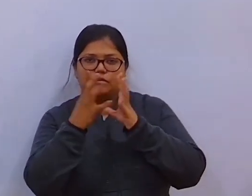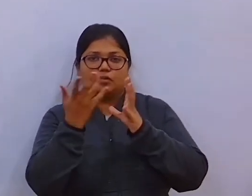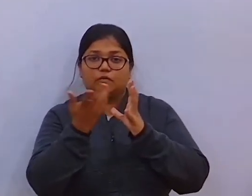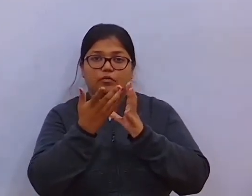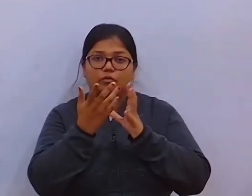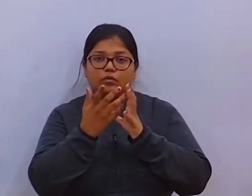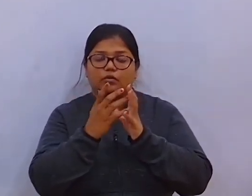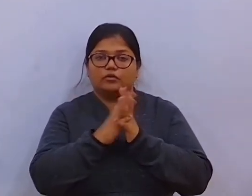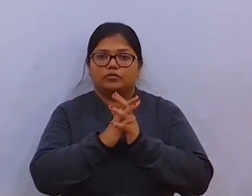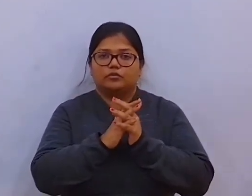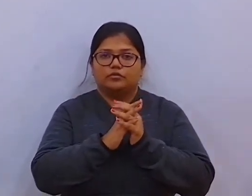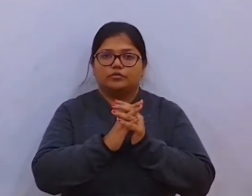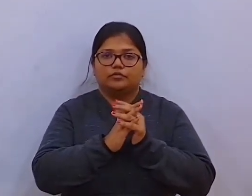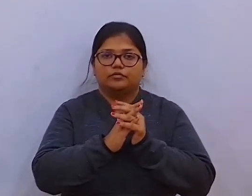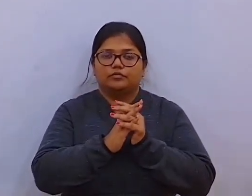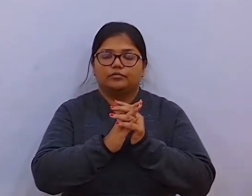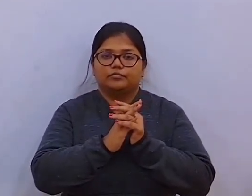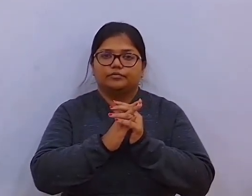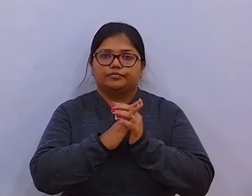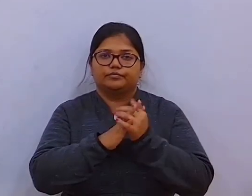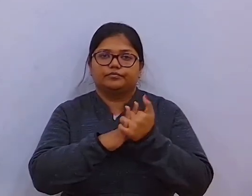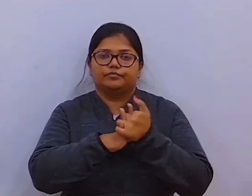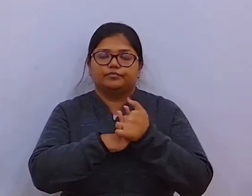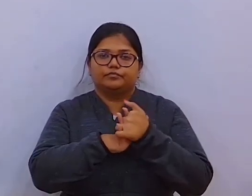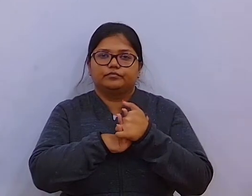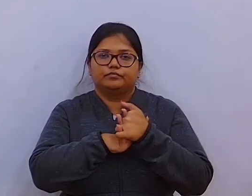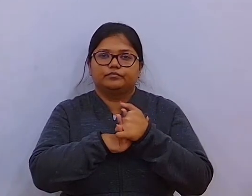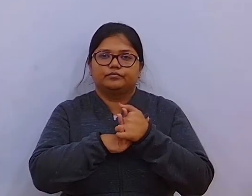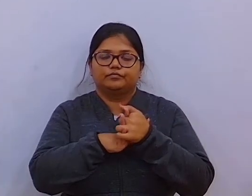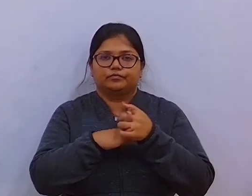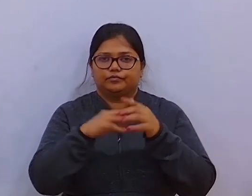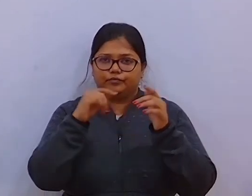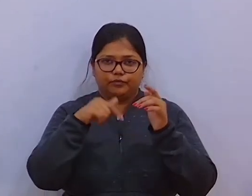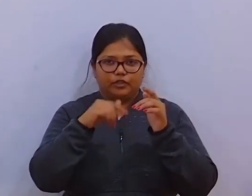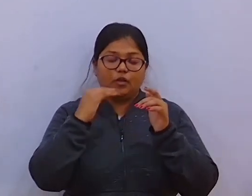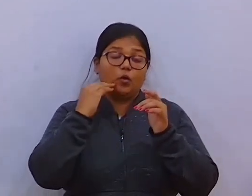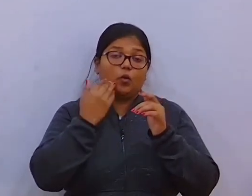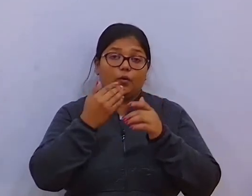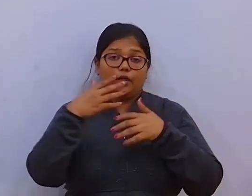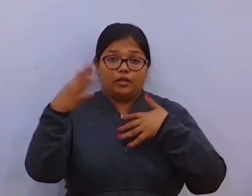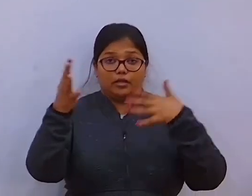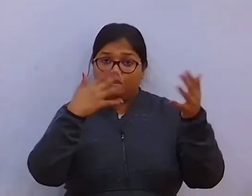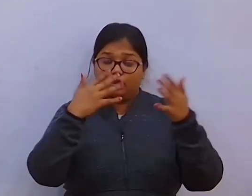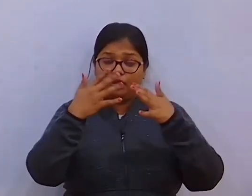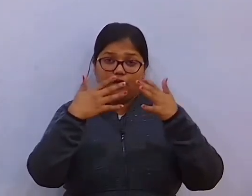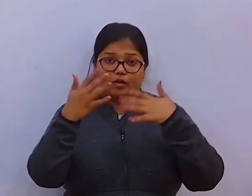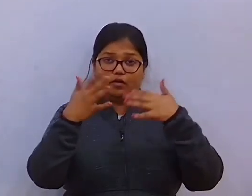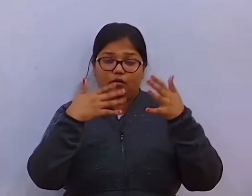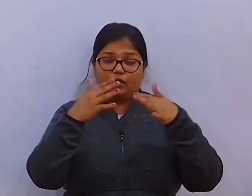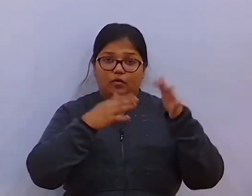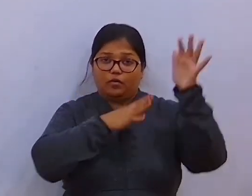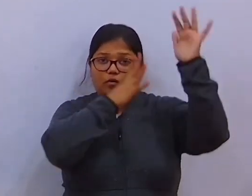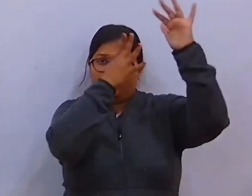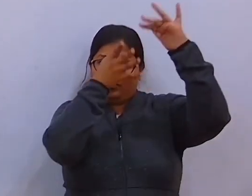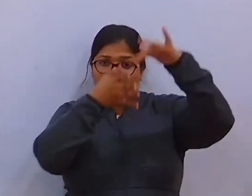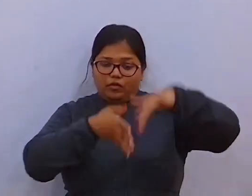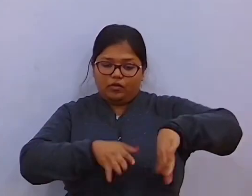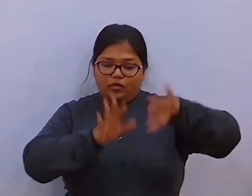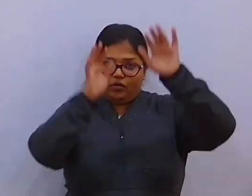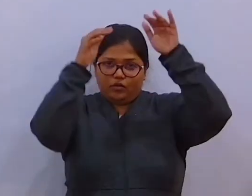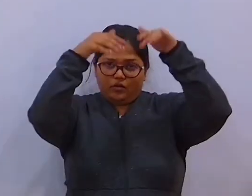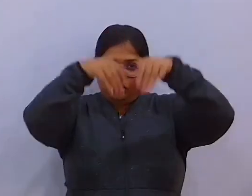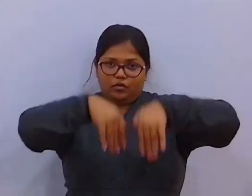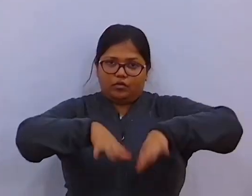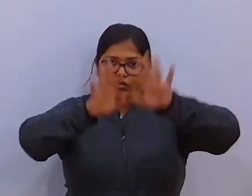करती हैं, जब ये पवने, ठीक है, उत्तर से दक्षिण की ओर चल रही है ना, उत्तर से दक्षिण की ओर चल रही